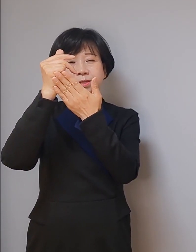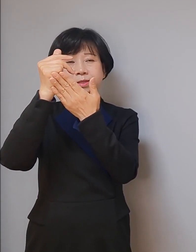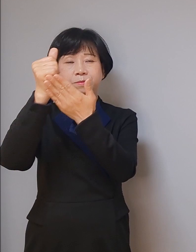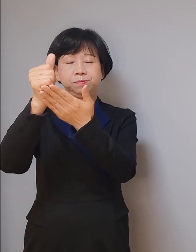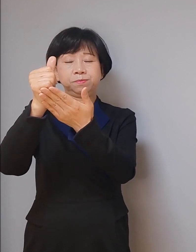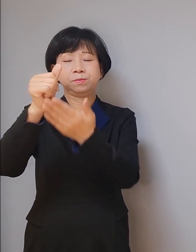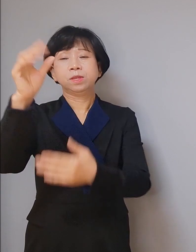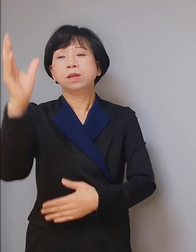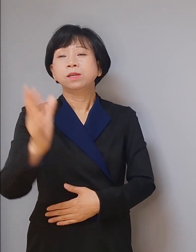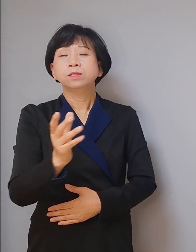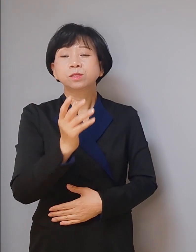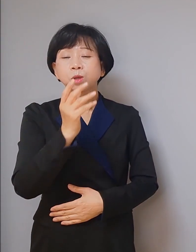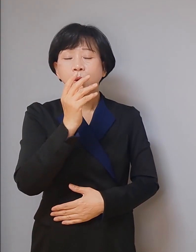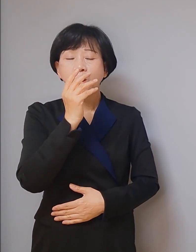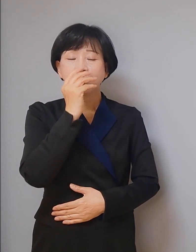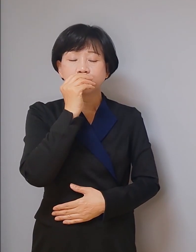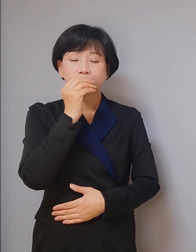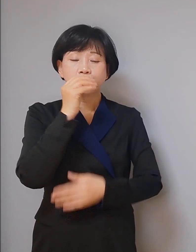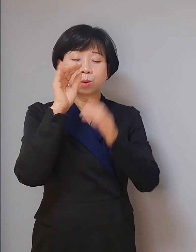주님